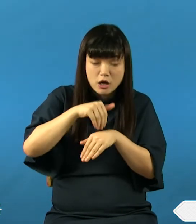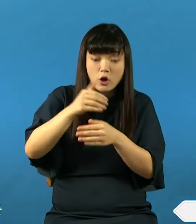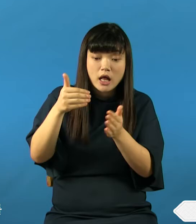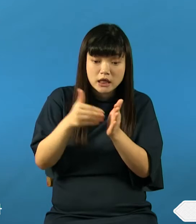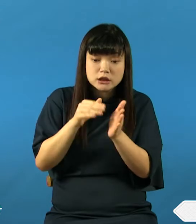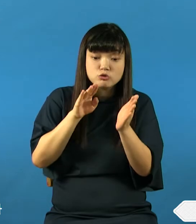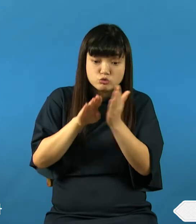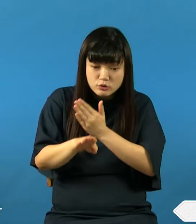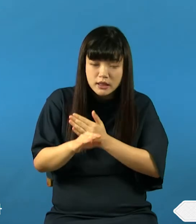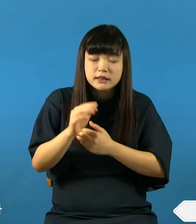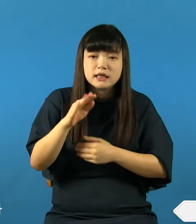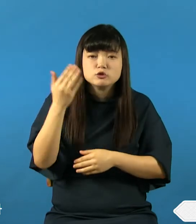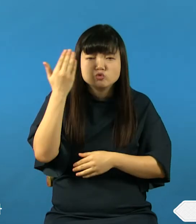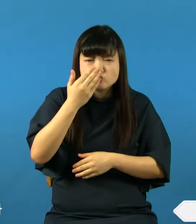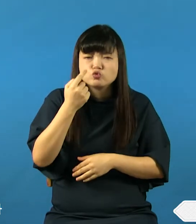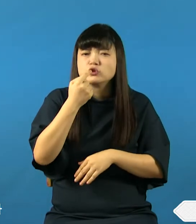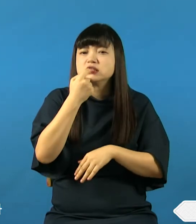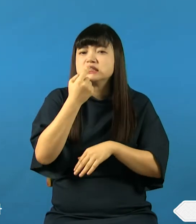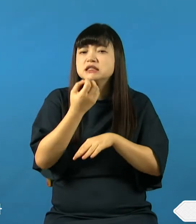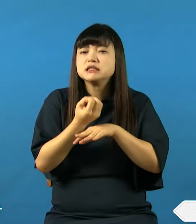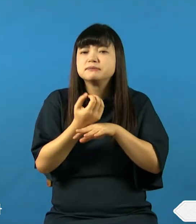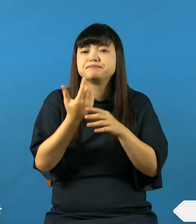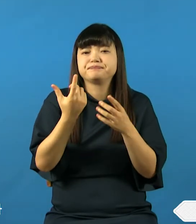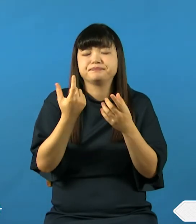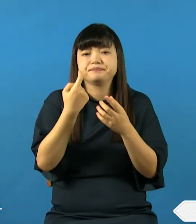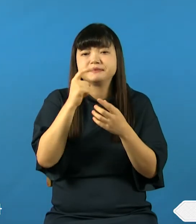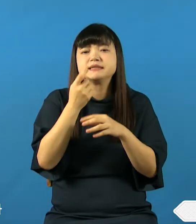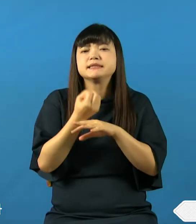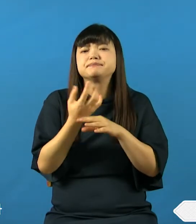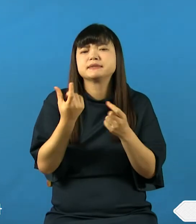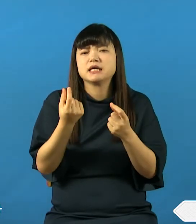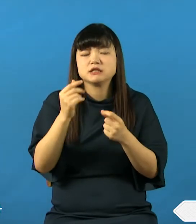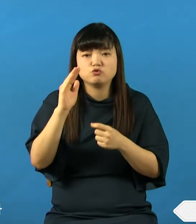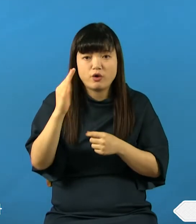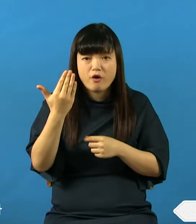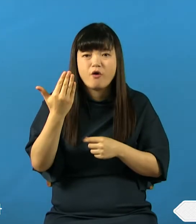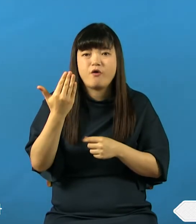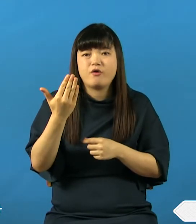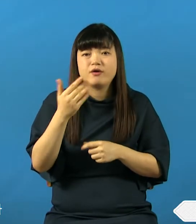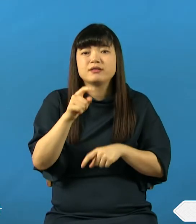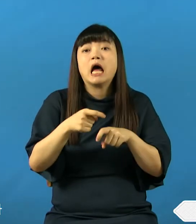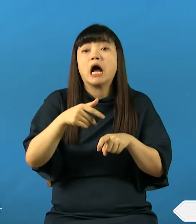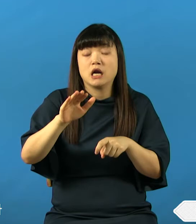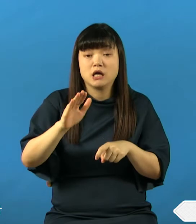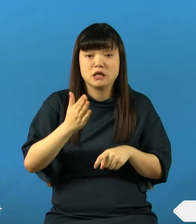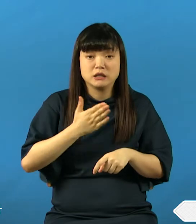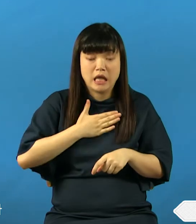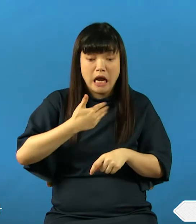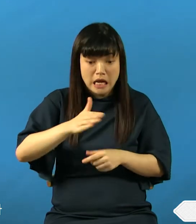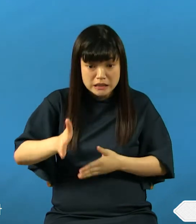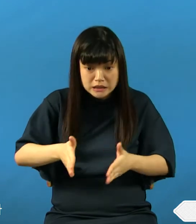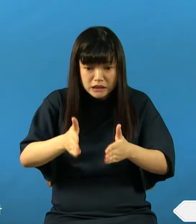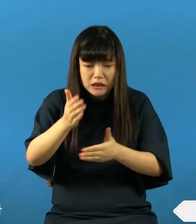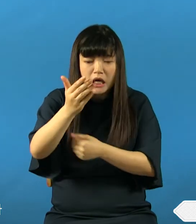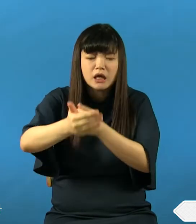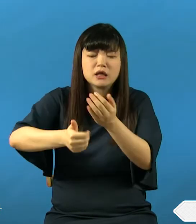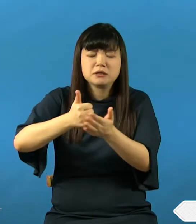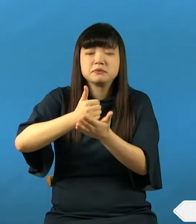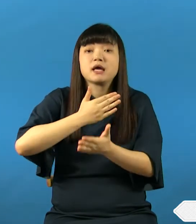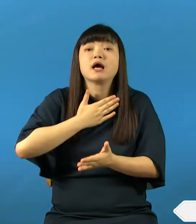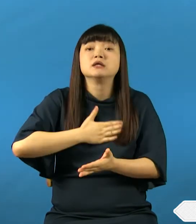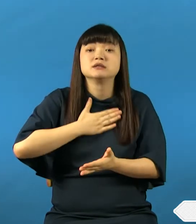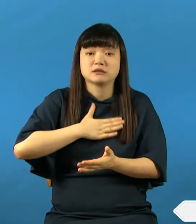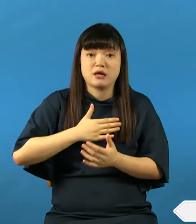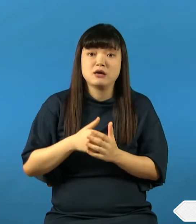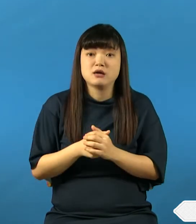나를 단련하신 후에는 내가 순금같이 되어 나오리라. 그 말씀이 가슴에 와 박혔습니다. 내가 가는